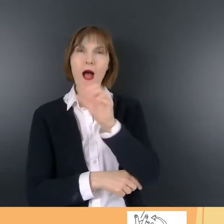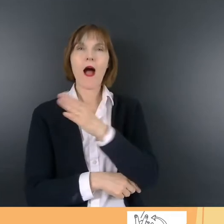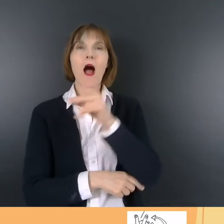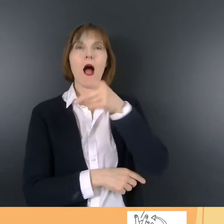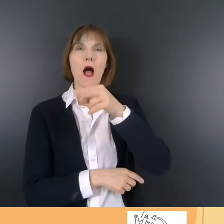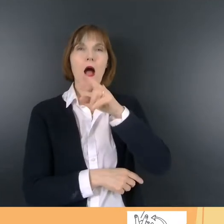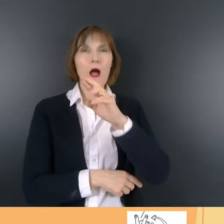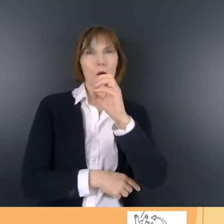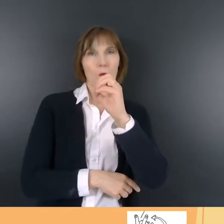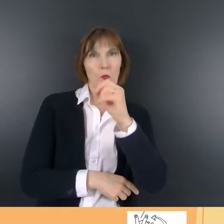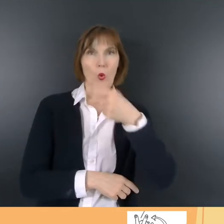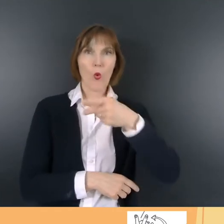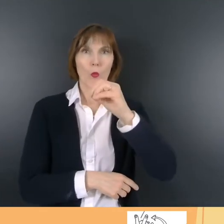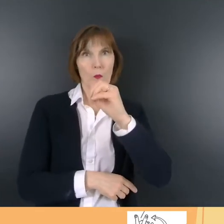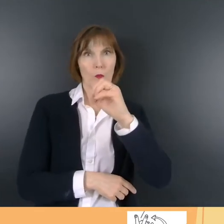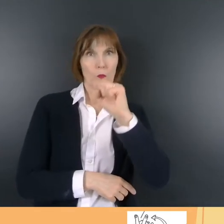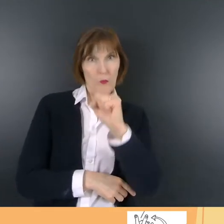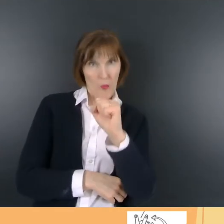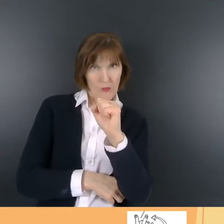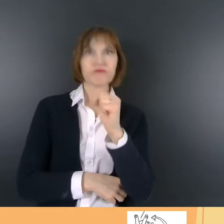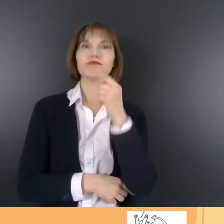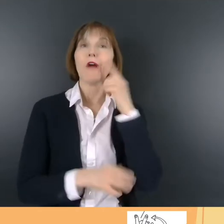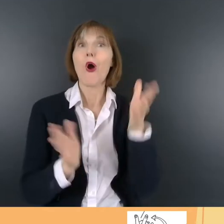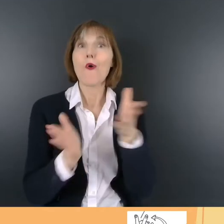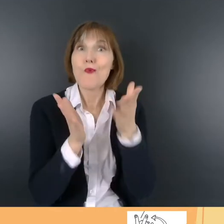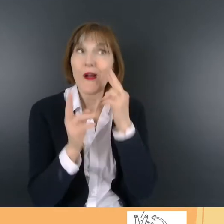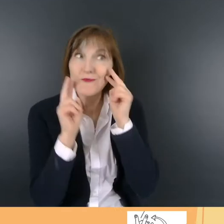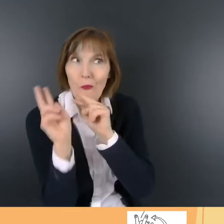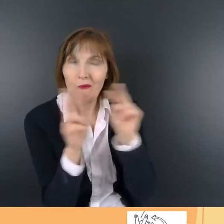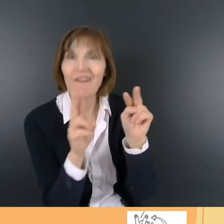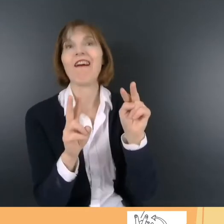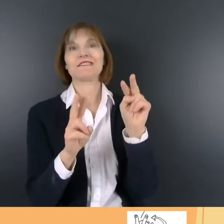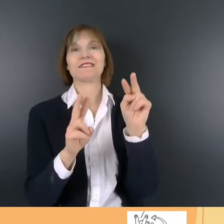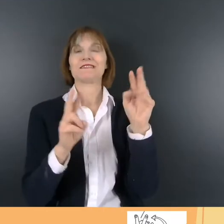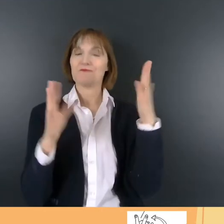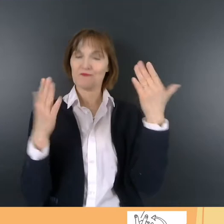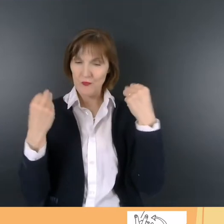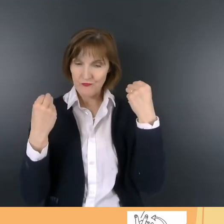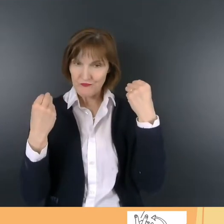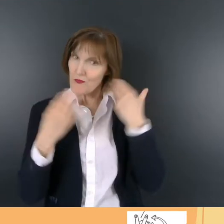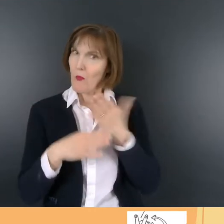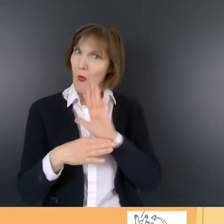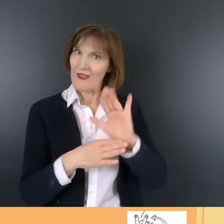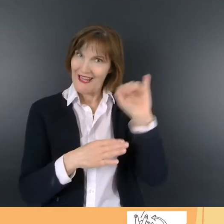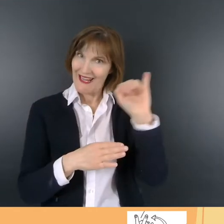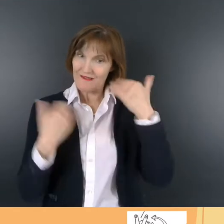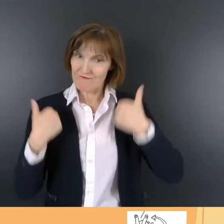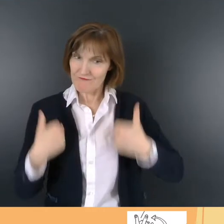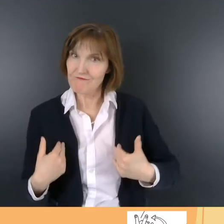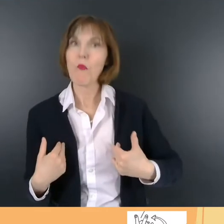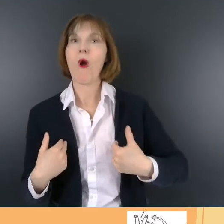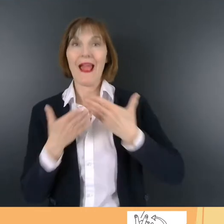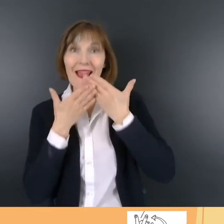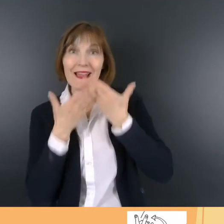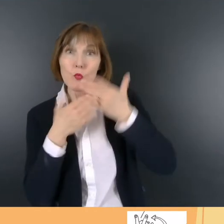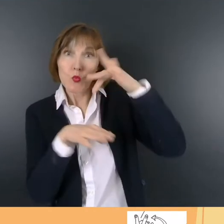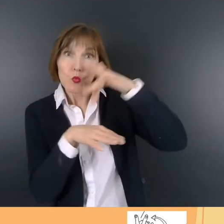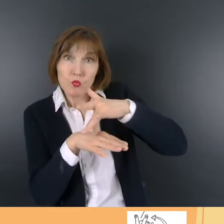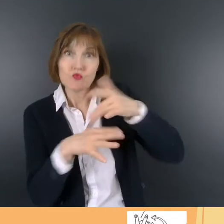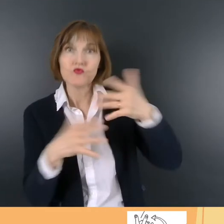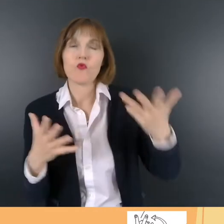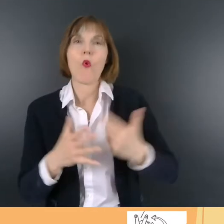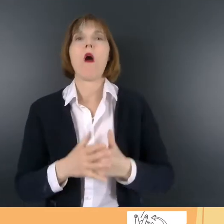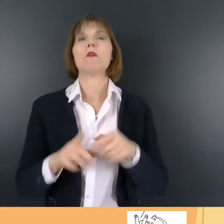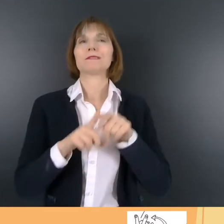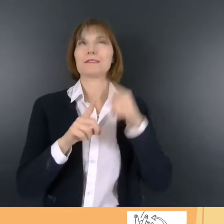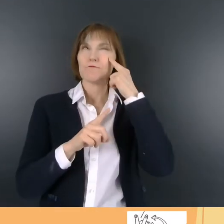regarder, ça vous permet de savoir qui je suis, quel est mon parcours académique et quelle est aussi la vision un peu